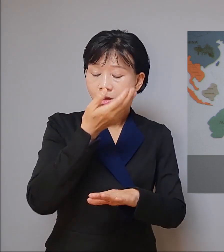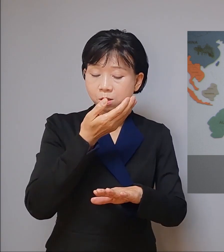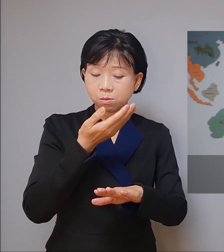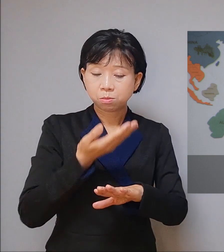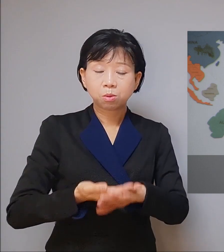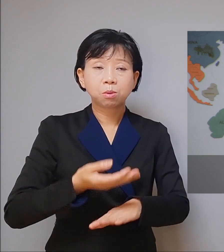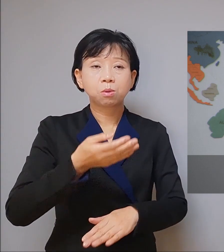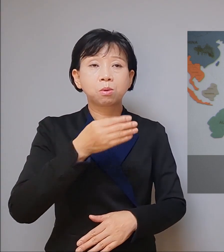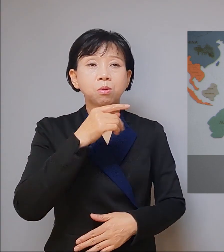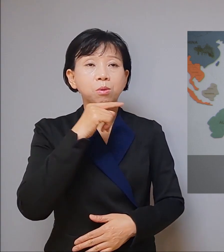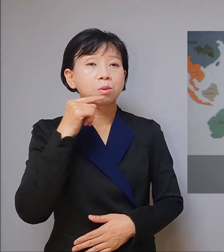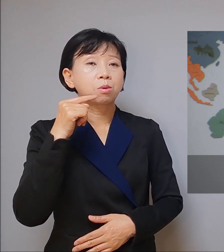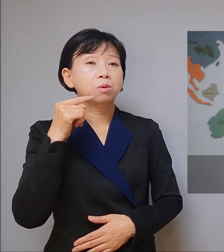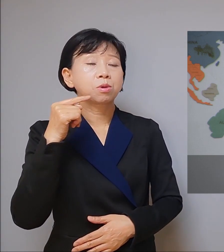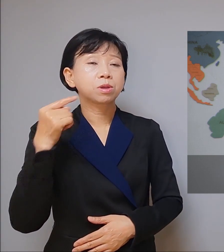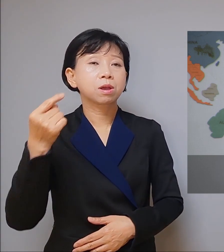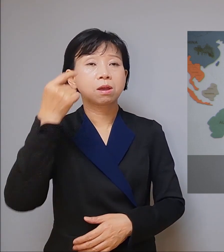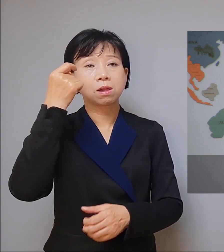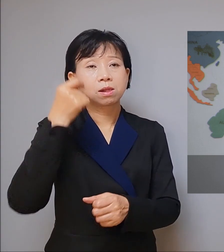십자가